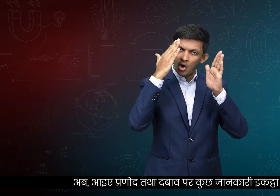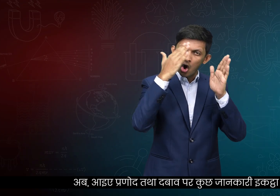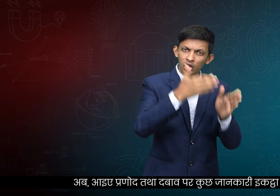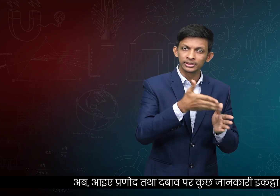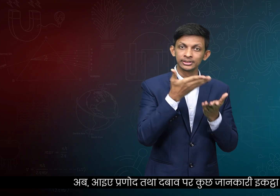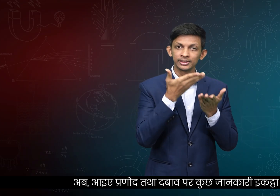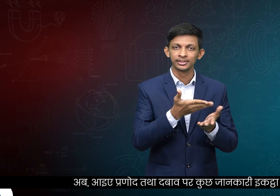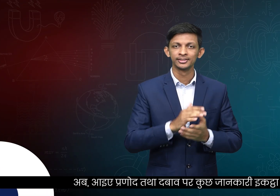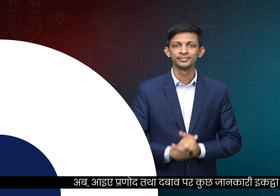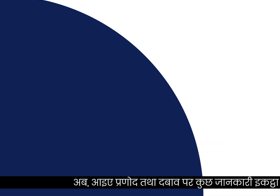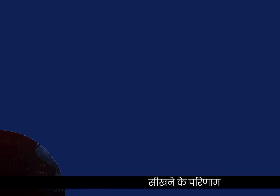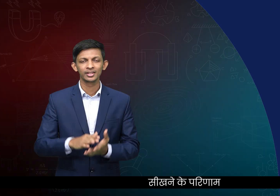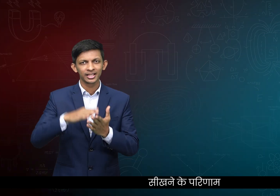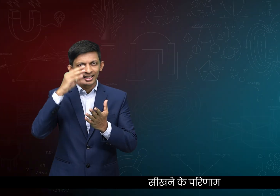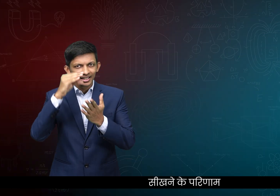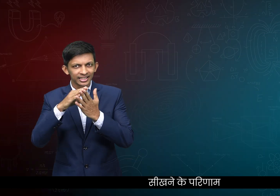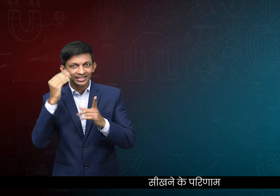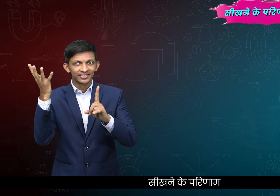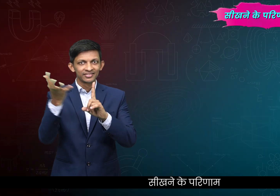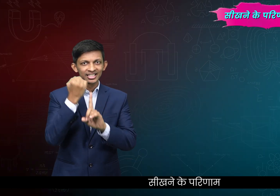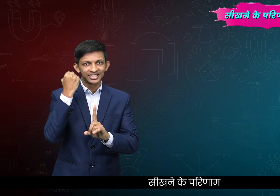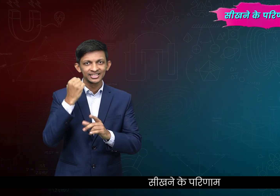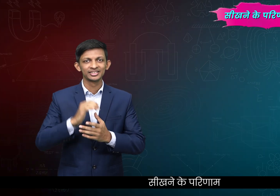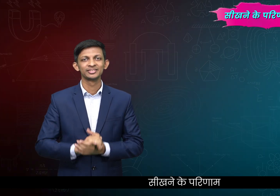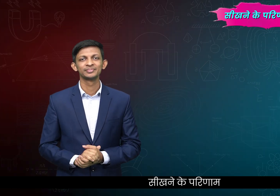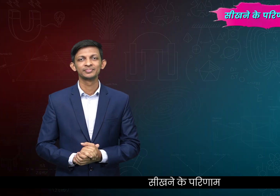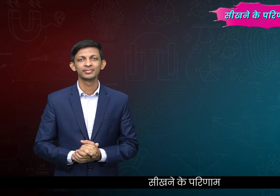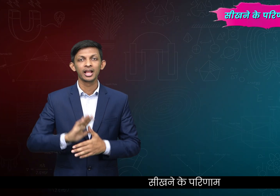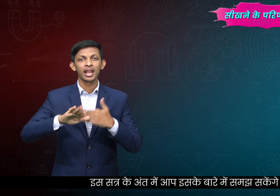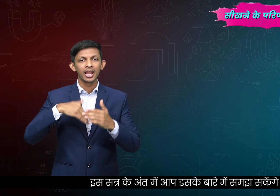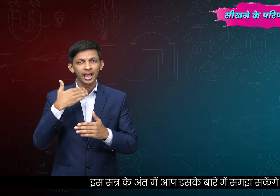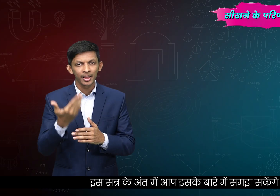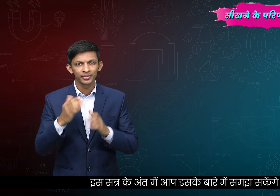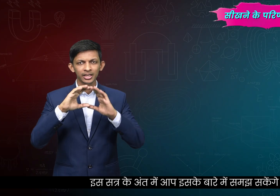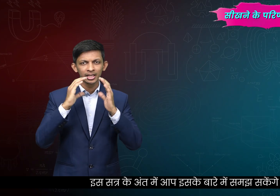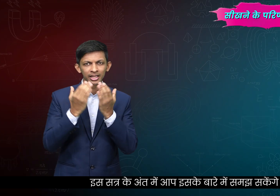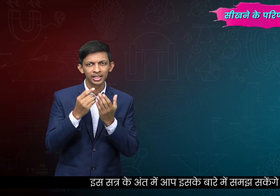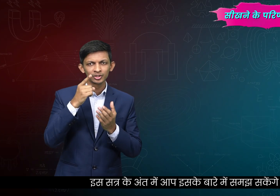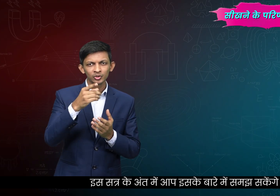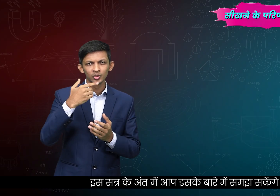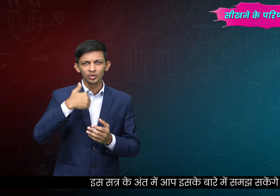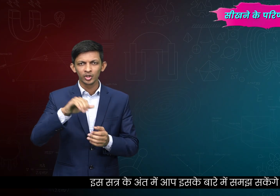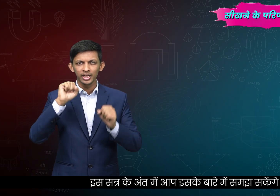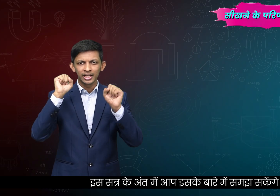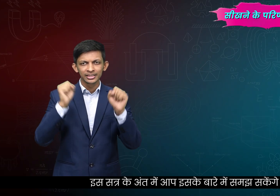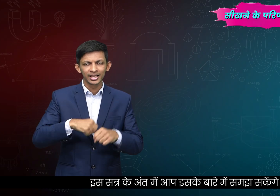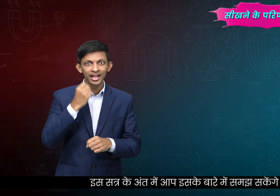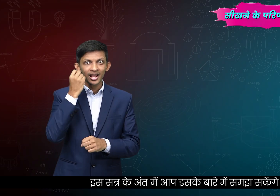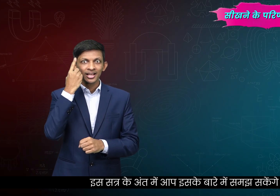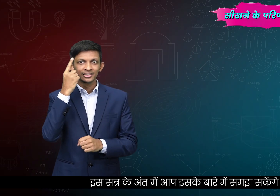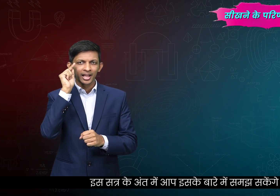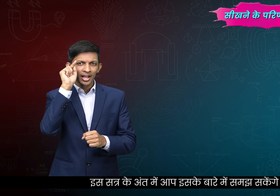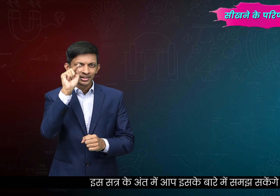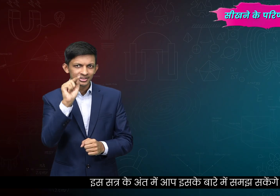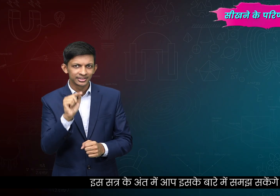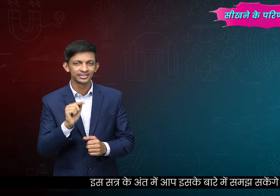जानकारी इकट्ठा करें। सीखने के परिणाम। इस सत्र के अंत में आप इसके